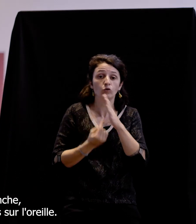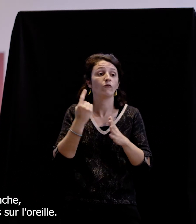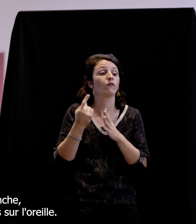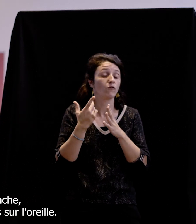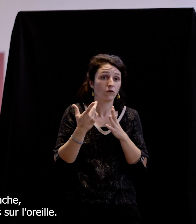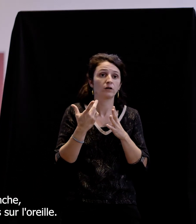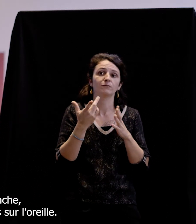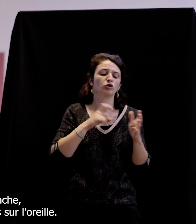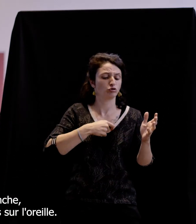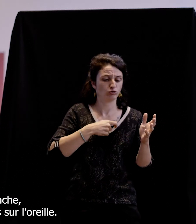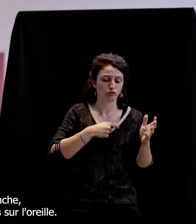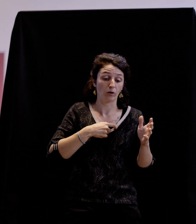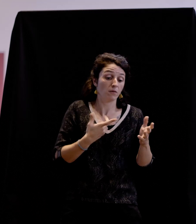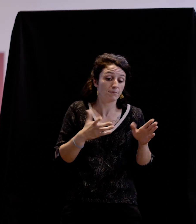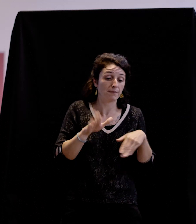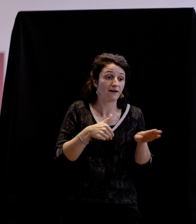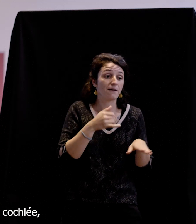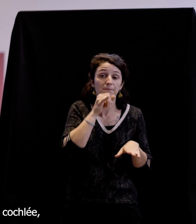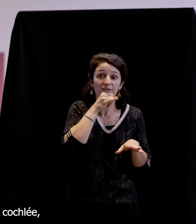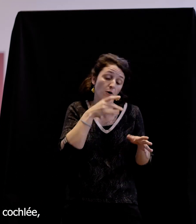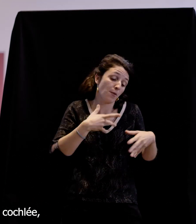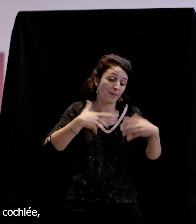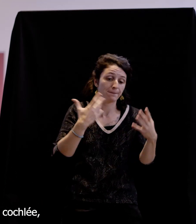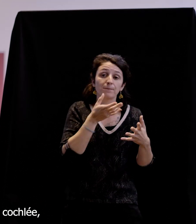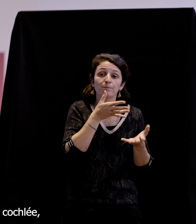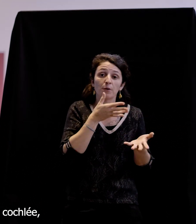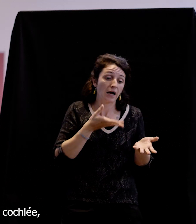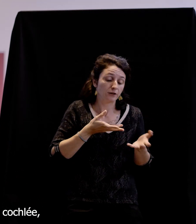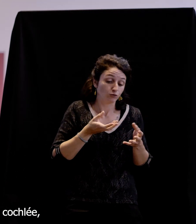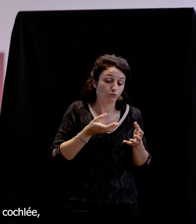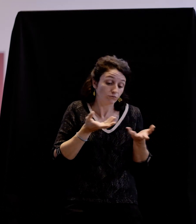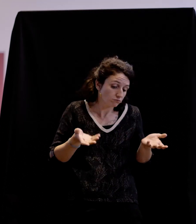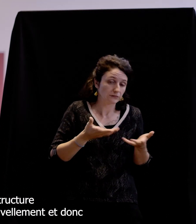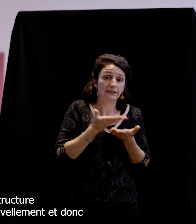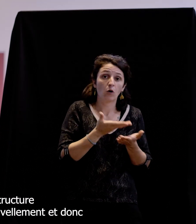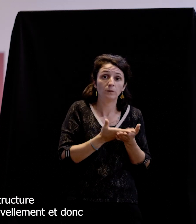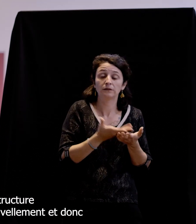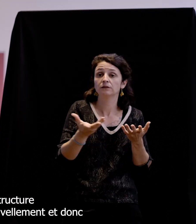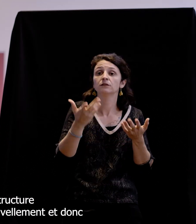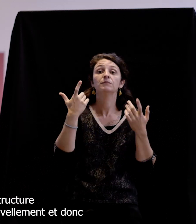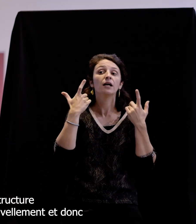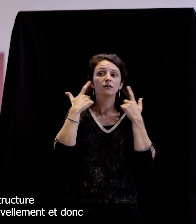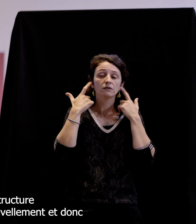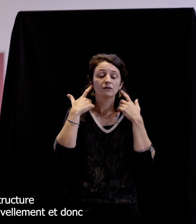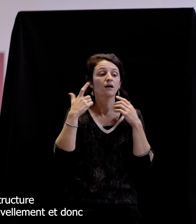a des choses sur l'oreille, parce que la cochlée, c'est une structure avec un certain